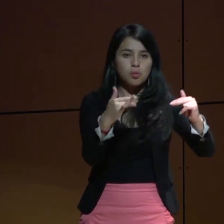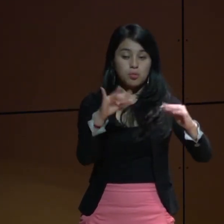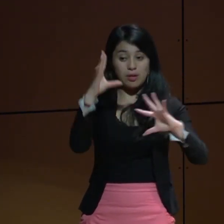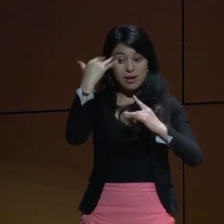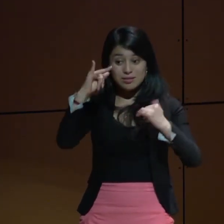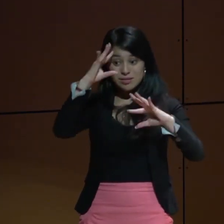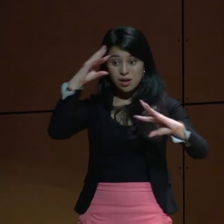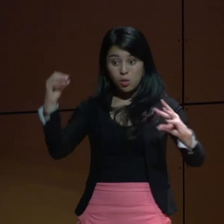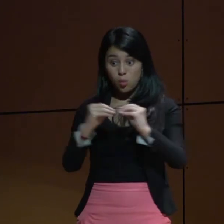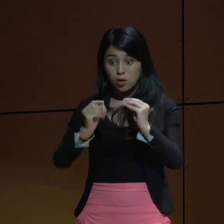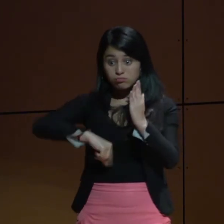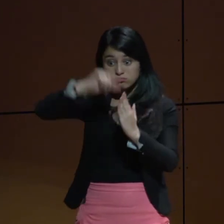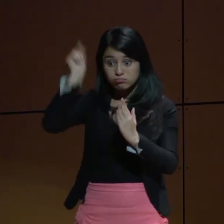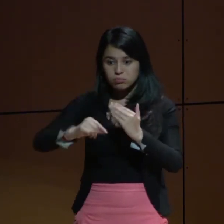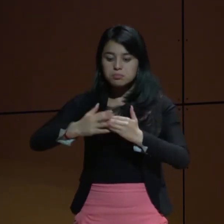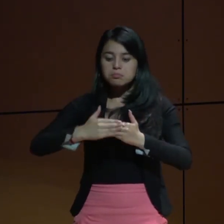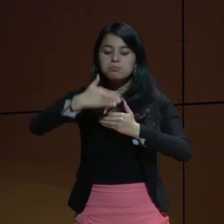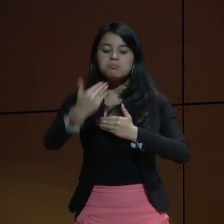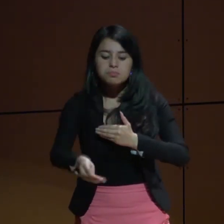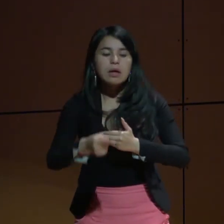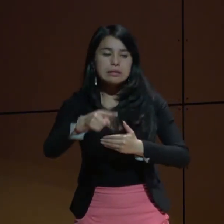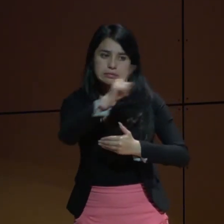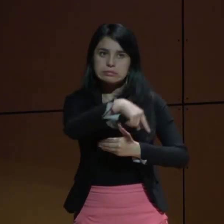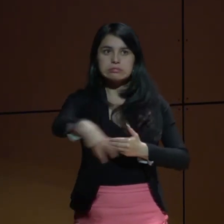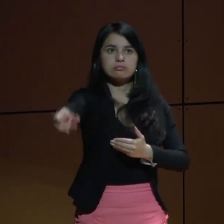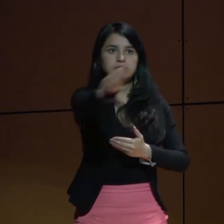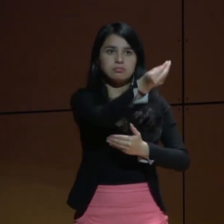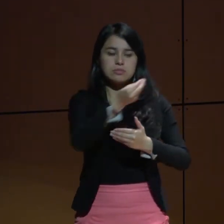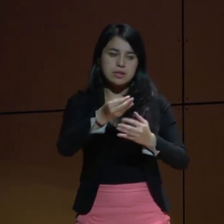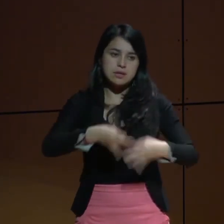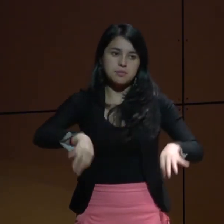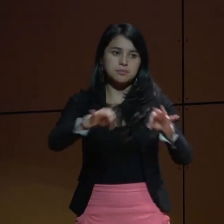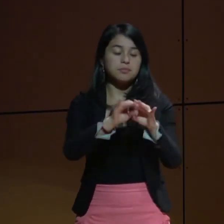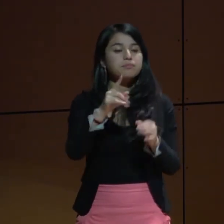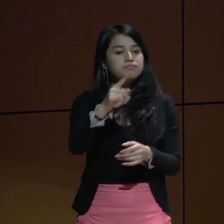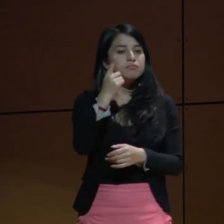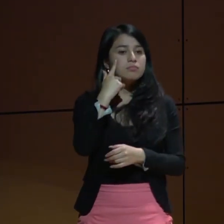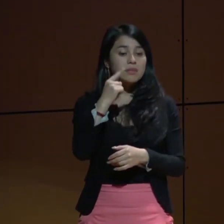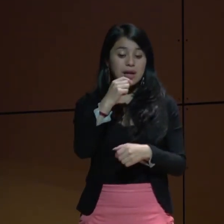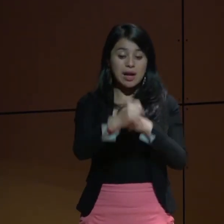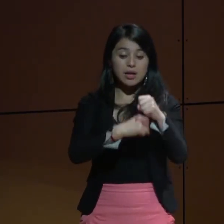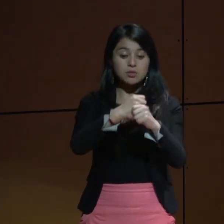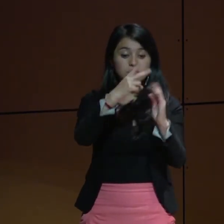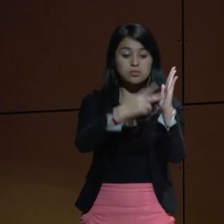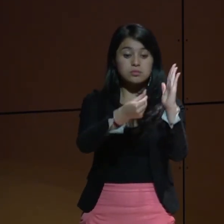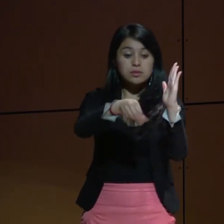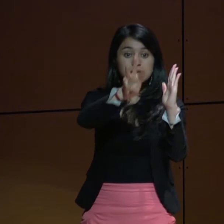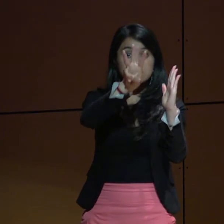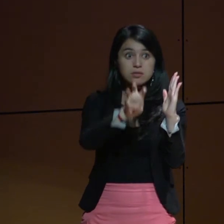posacuerdo. Es por ello que a partir del 2018,